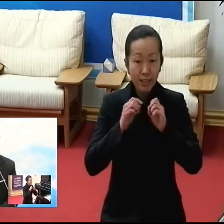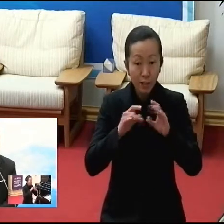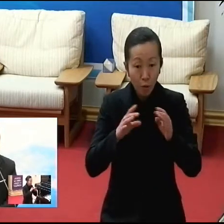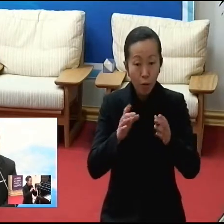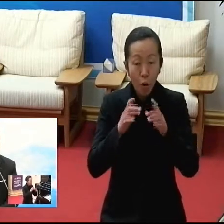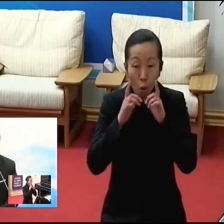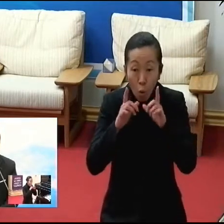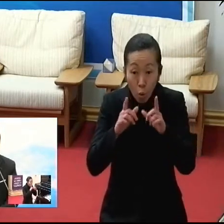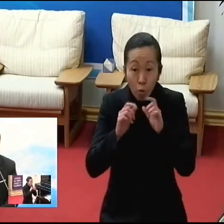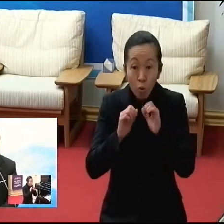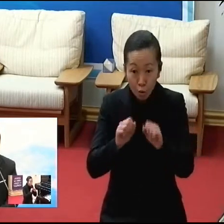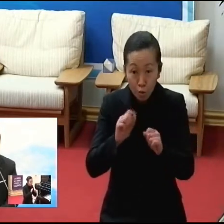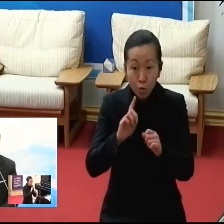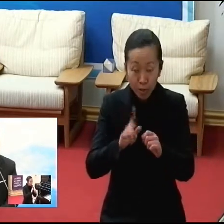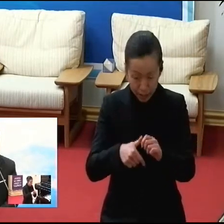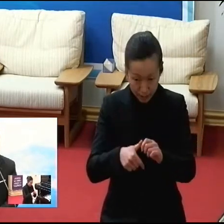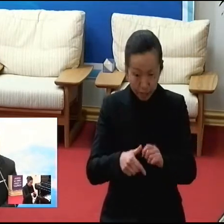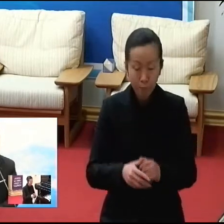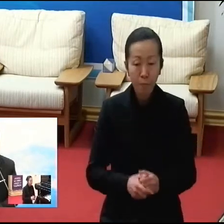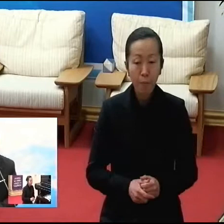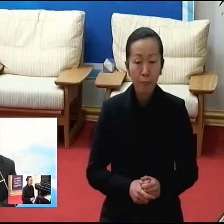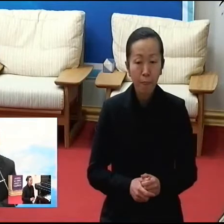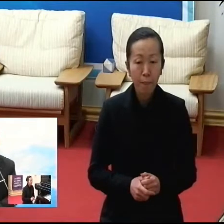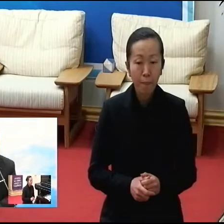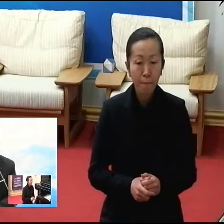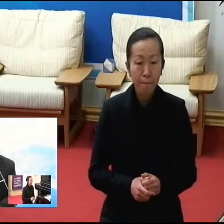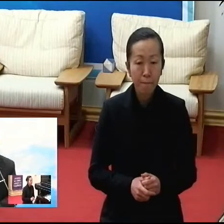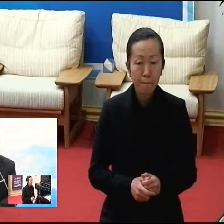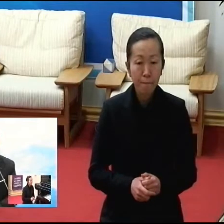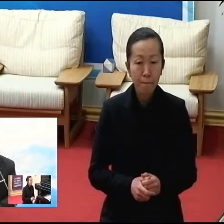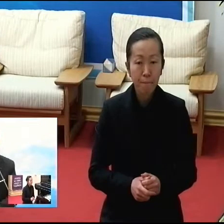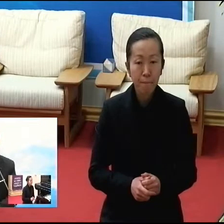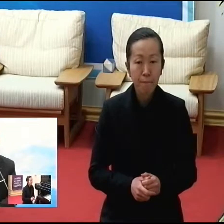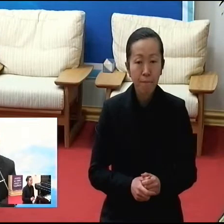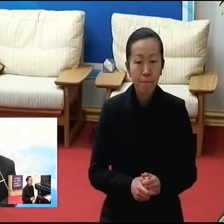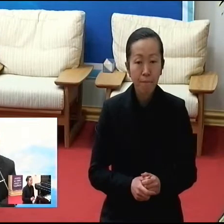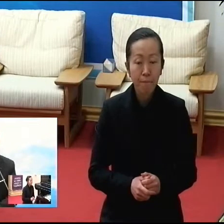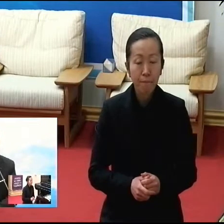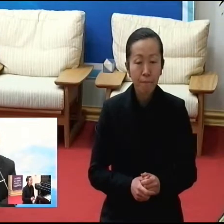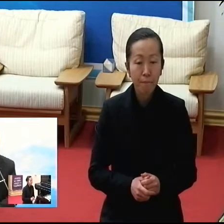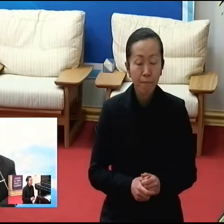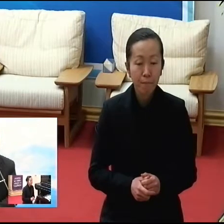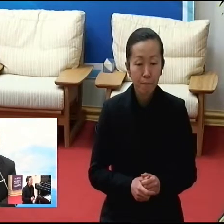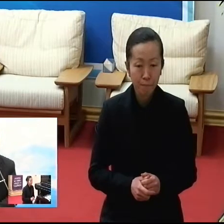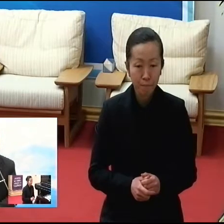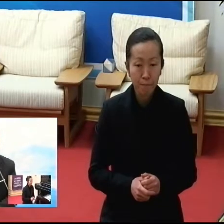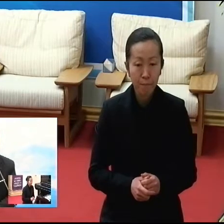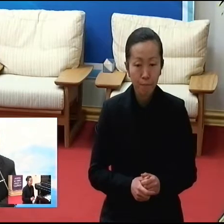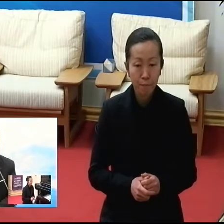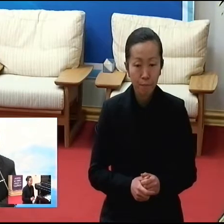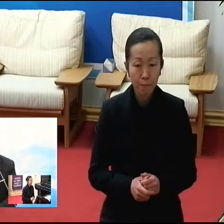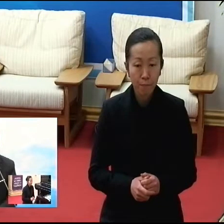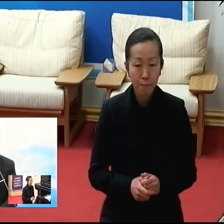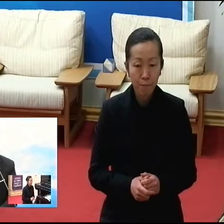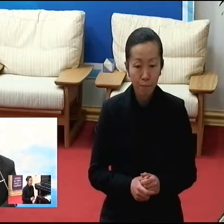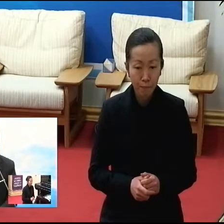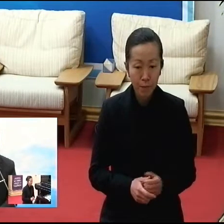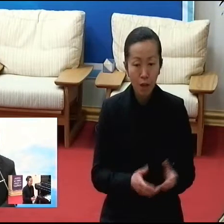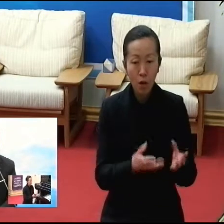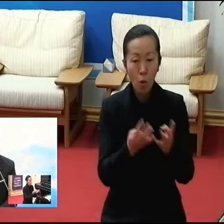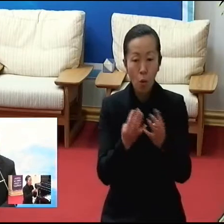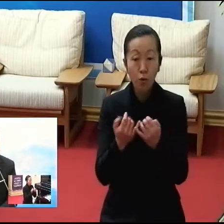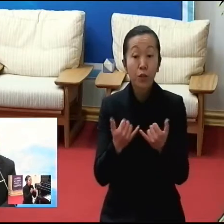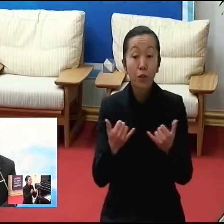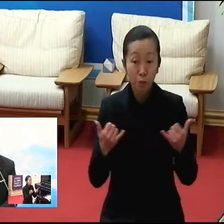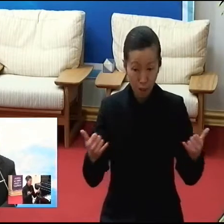の報告をするそういう時、 많은 사람들이 일본을 향한 기도의 동력자들이 생겼어요. 多